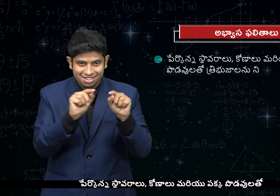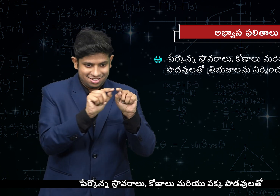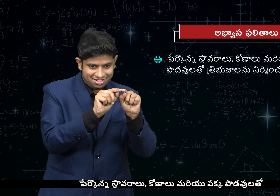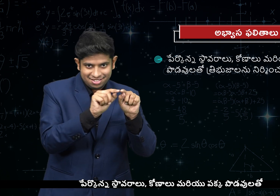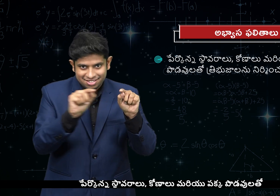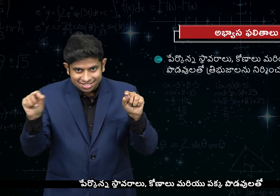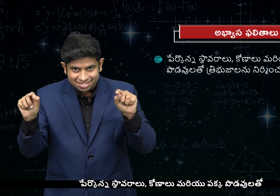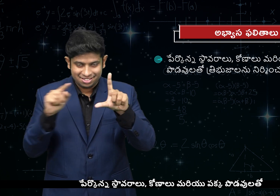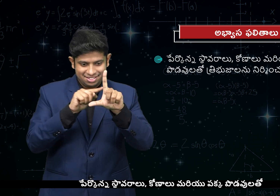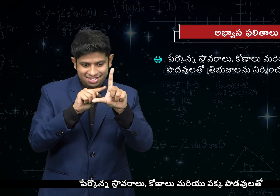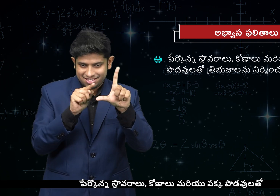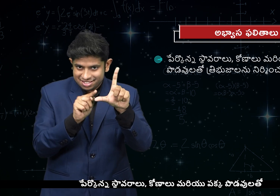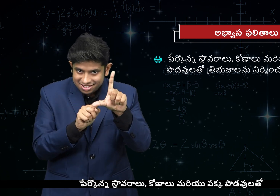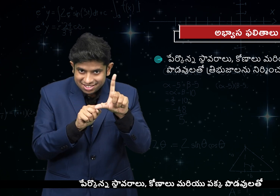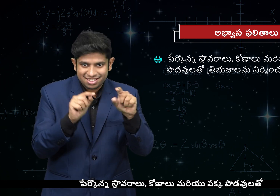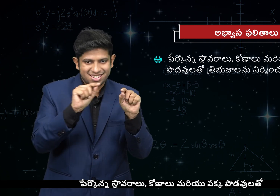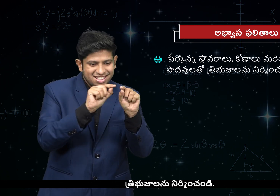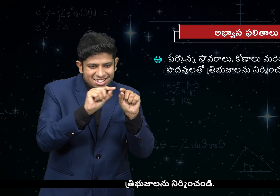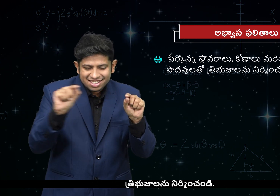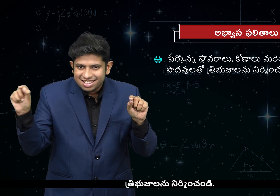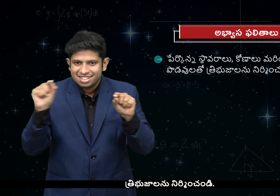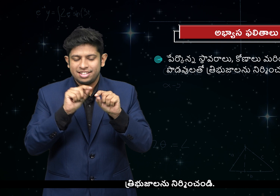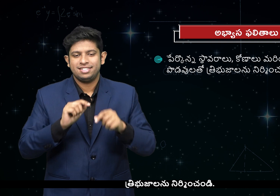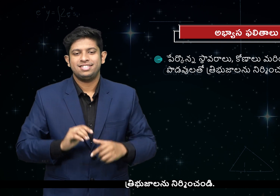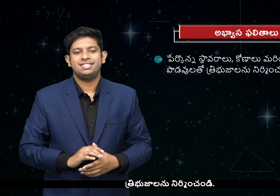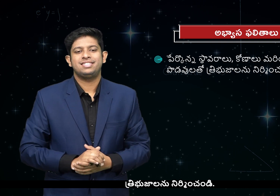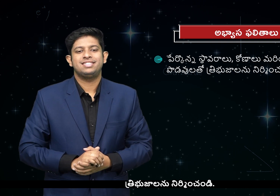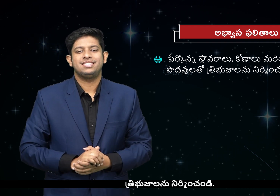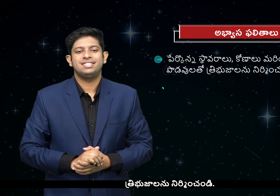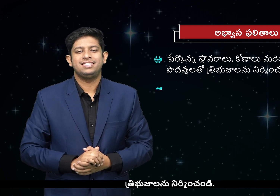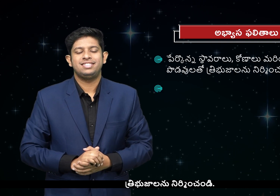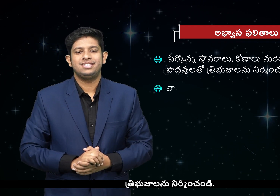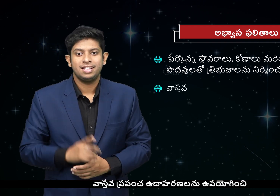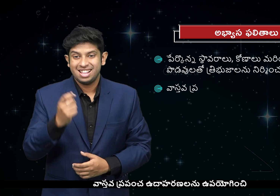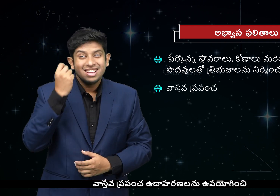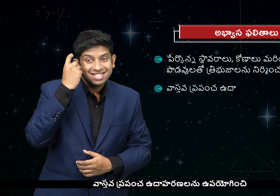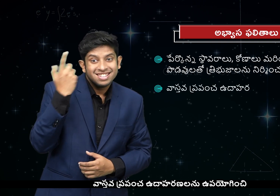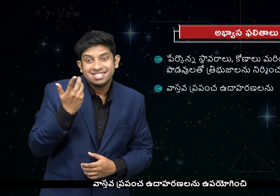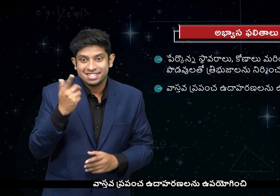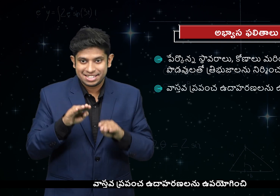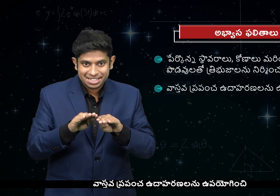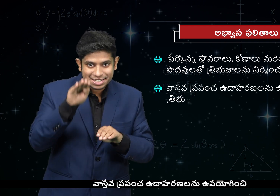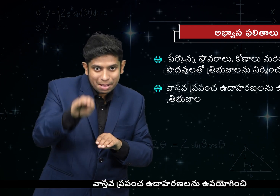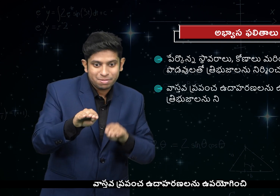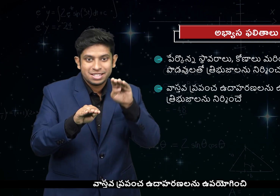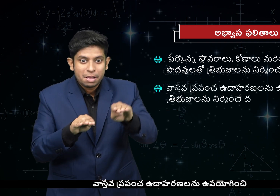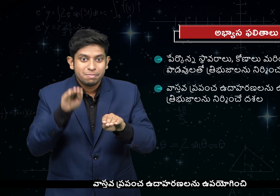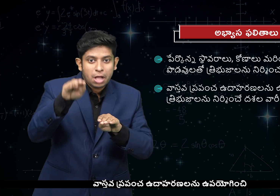కోణాలు మరియు పక్క పొడవులతో త్రిభుజాలను నిర్మించండి. వాస్తవ ప్రపంచ ఉదాహరణలను